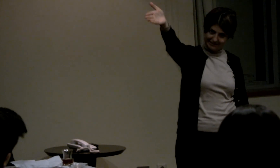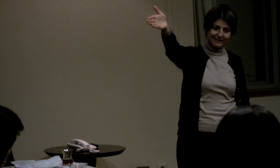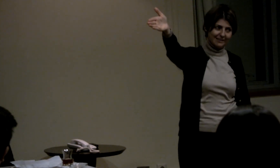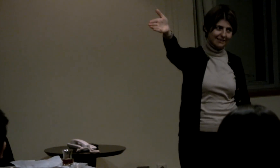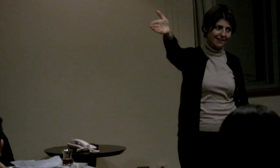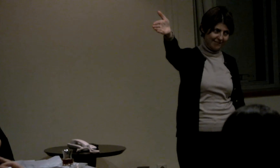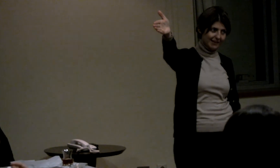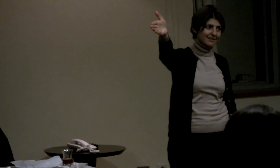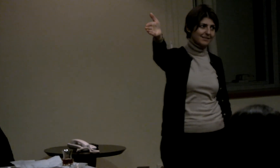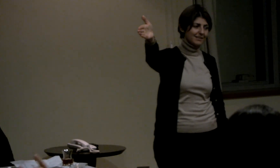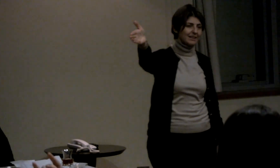gittik, evet,